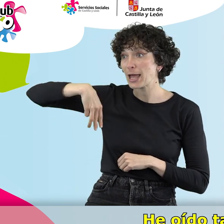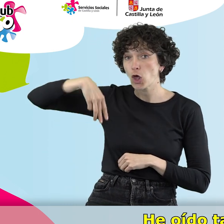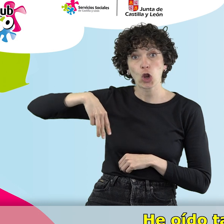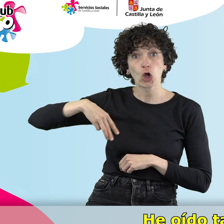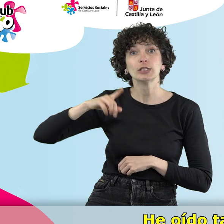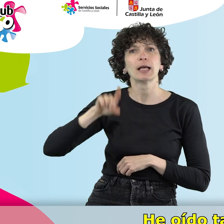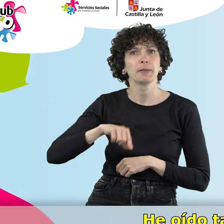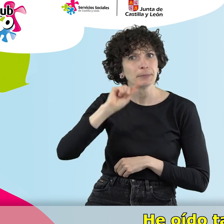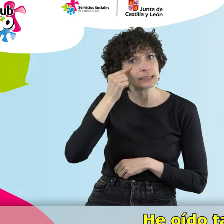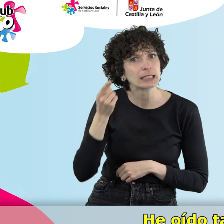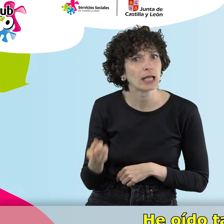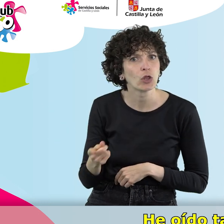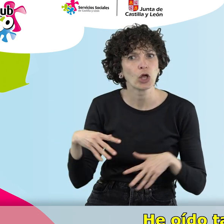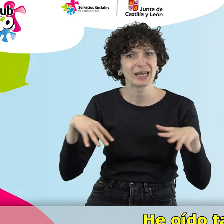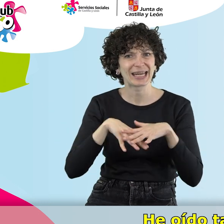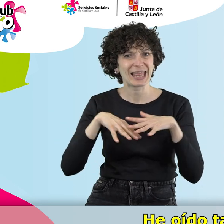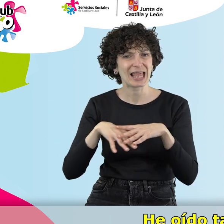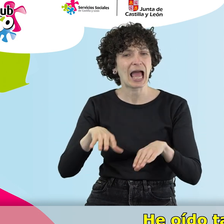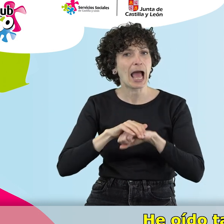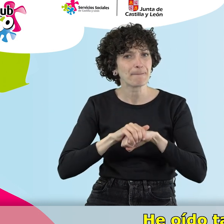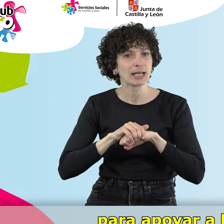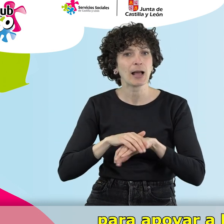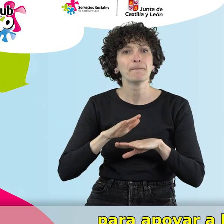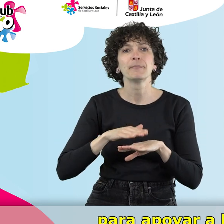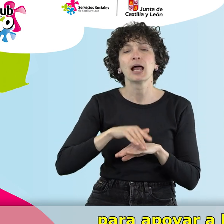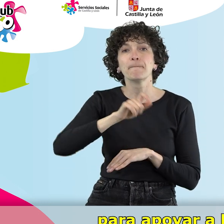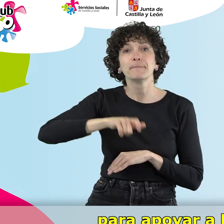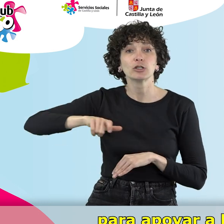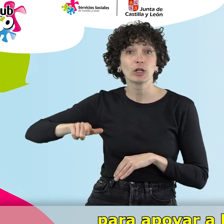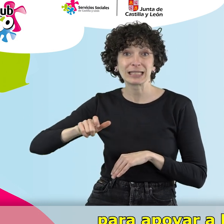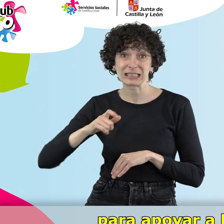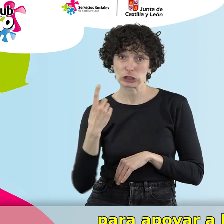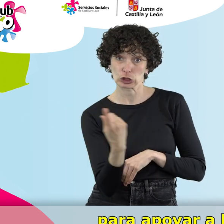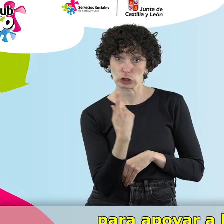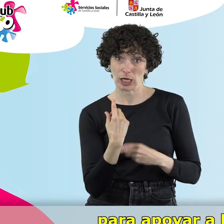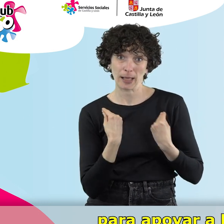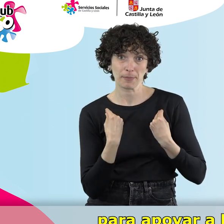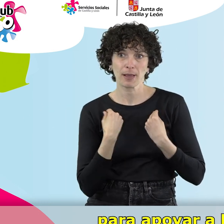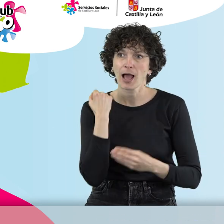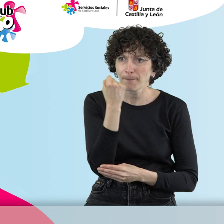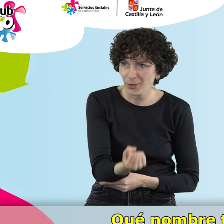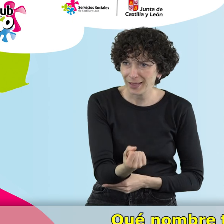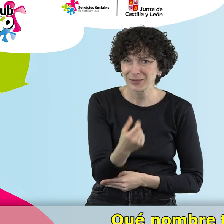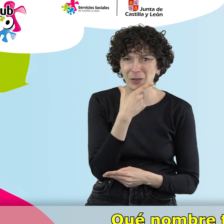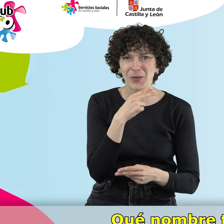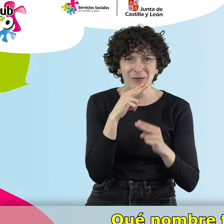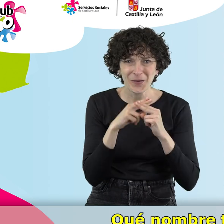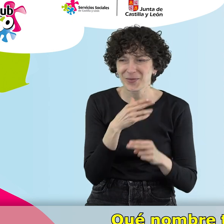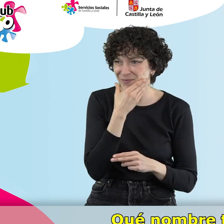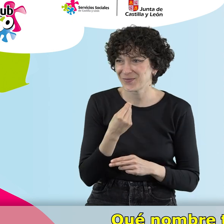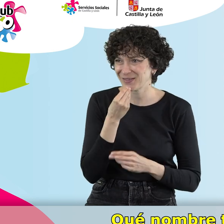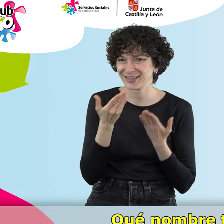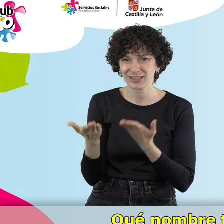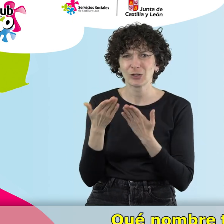oído también que hay una red amiga para apoyar a las personas que viven solas. ¡Qué nombre tan